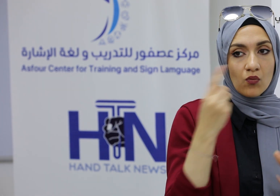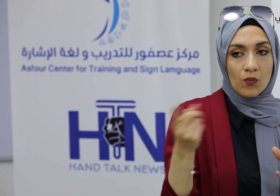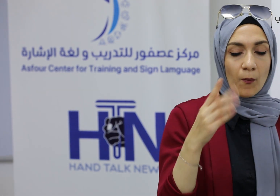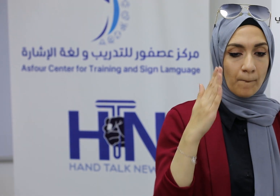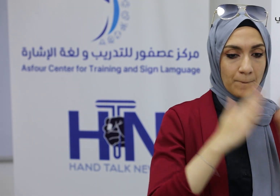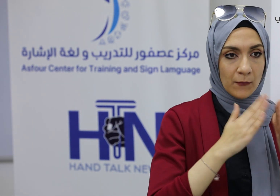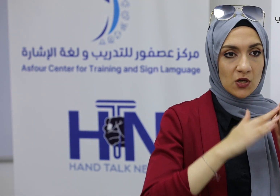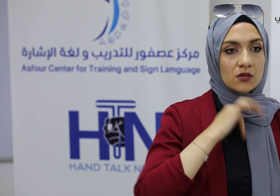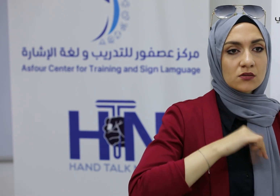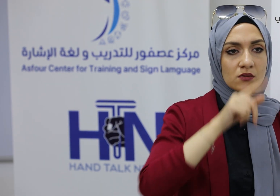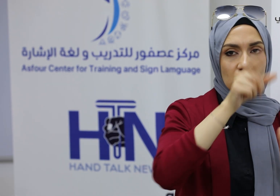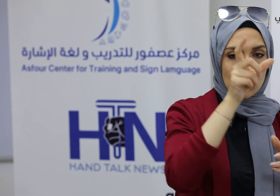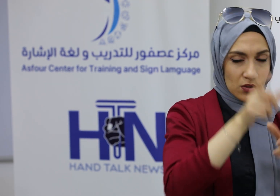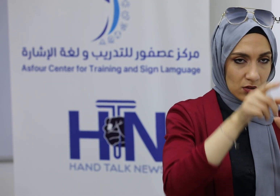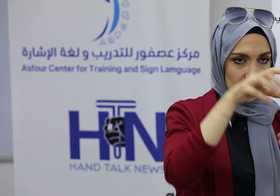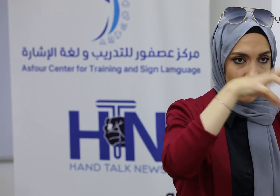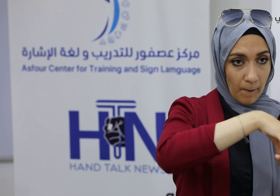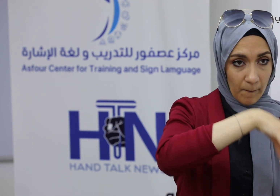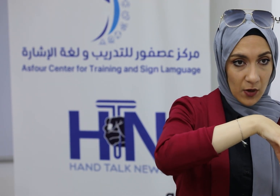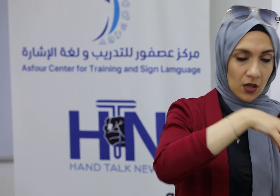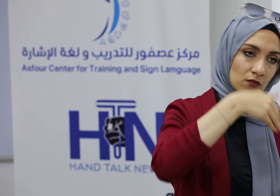المكان بحاجة لهدول